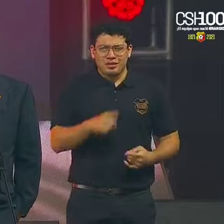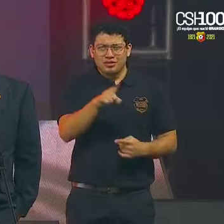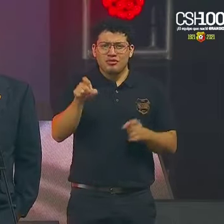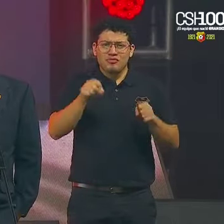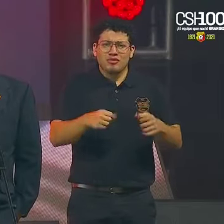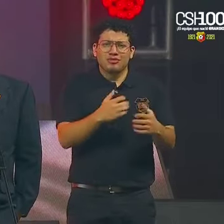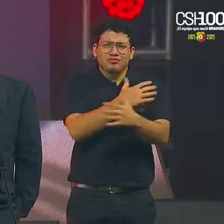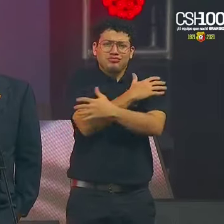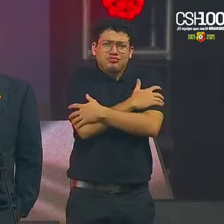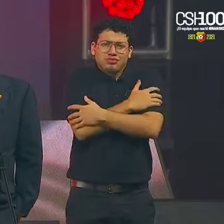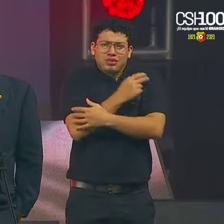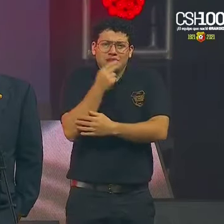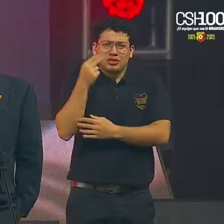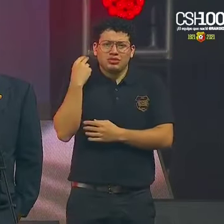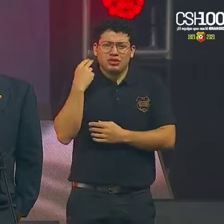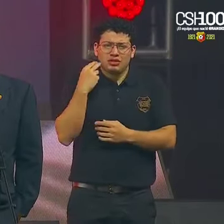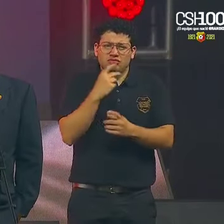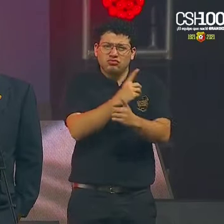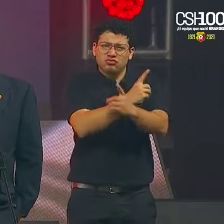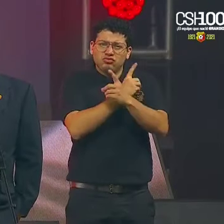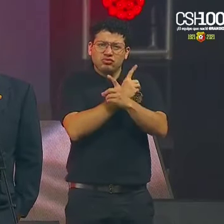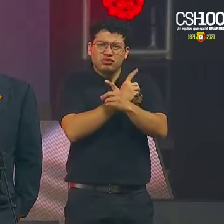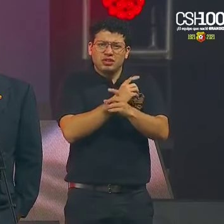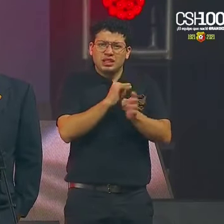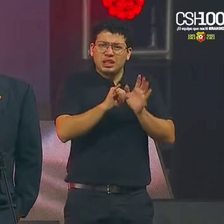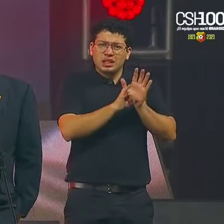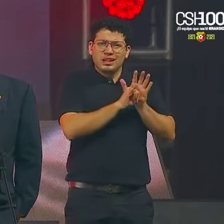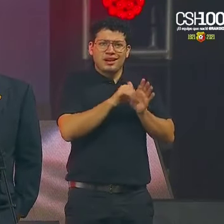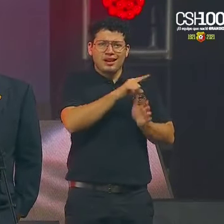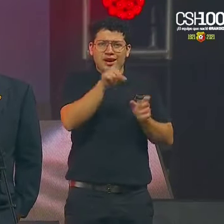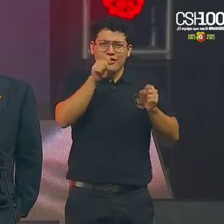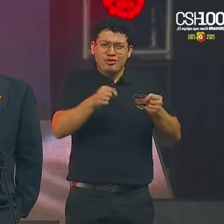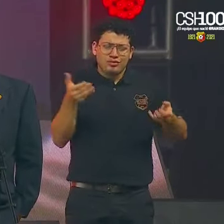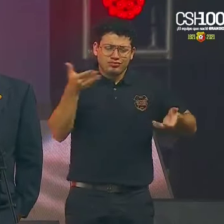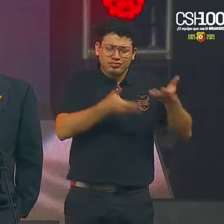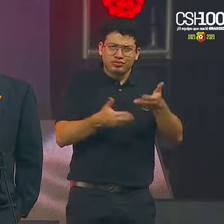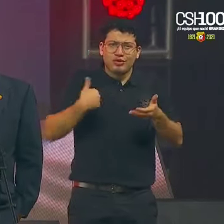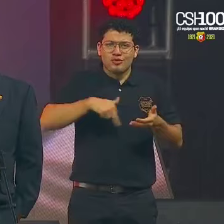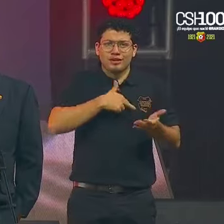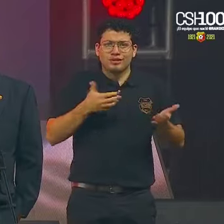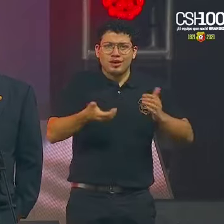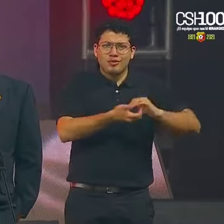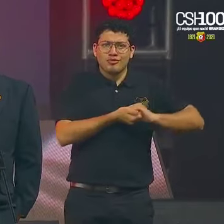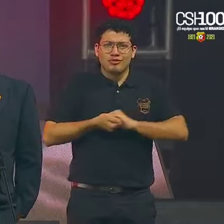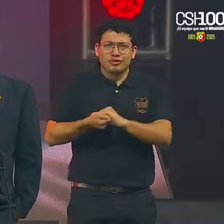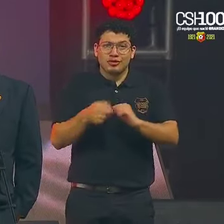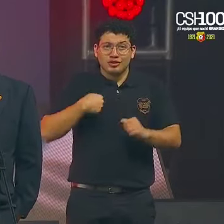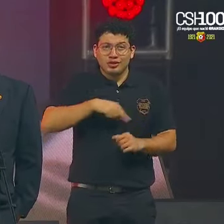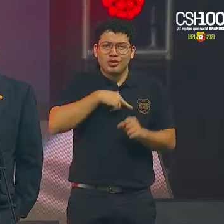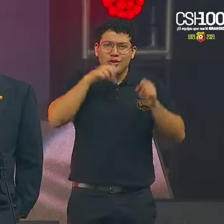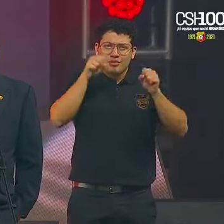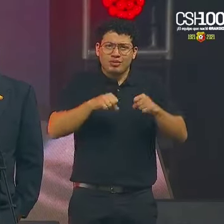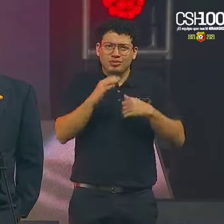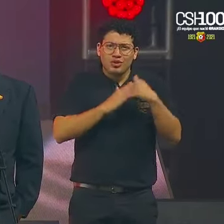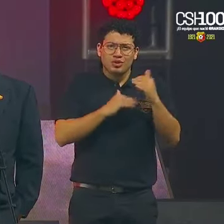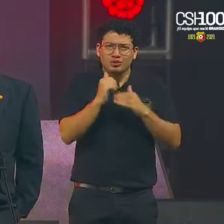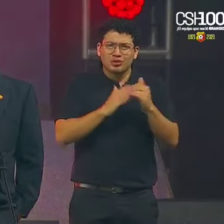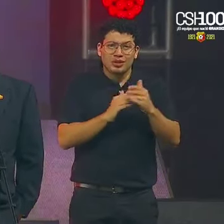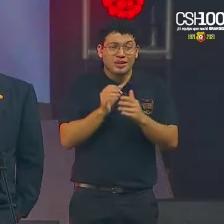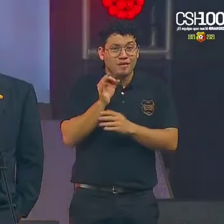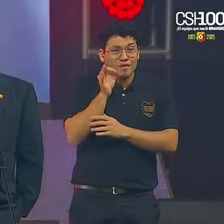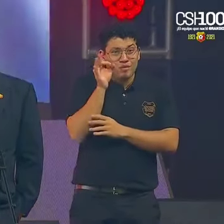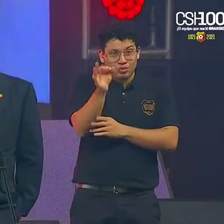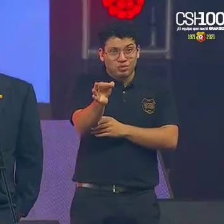historia, defienda nuestra identidad y aporte a nuestra unión para que sigamos construyendo juntos el futuro de esta gran